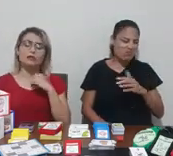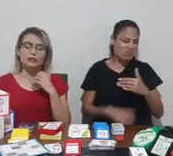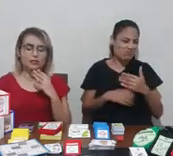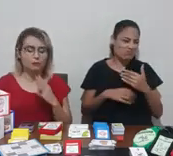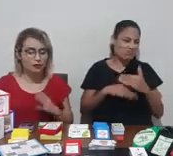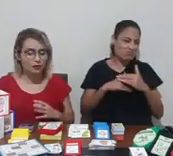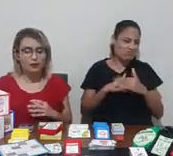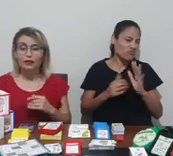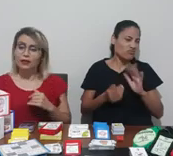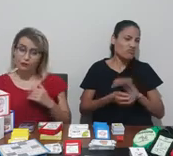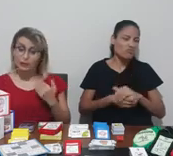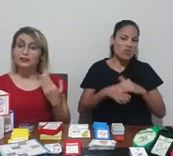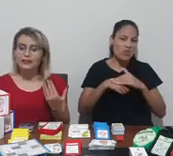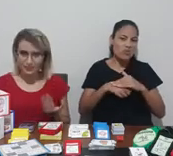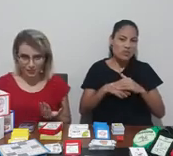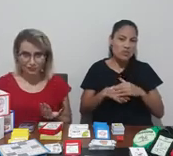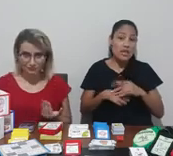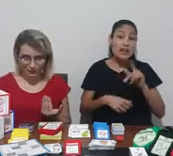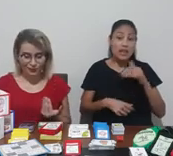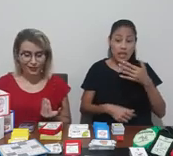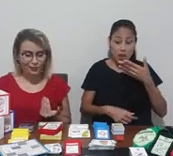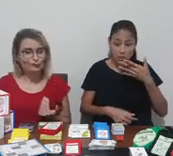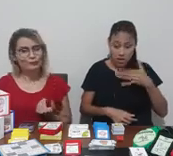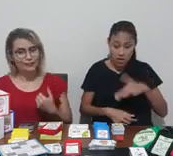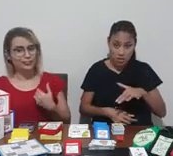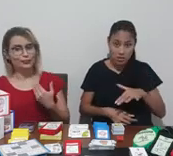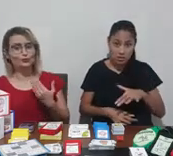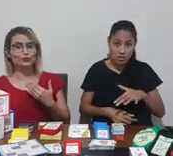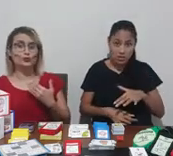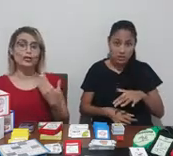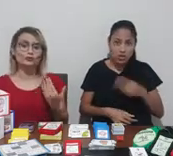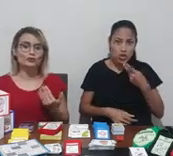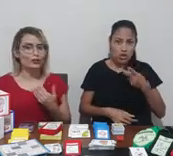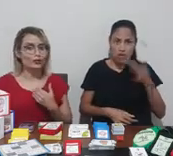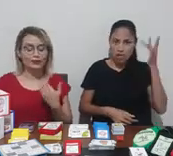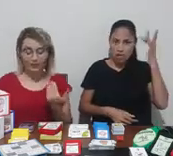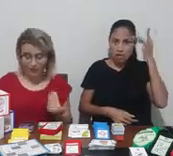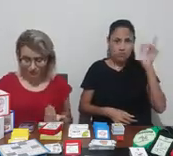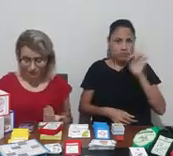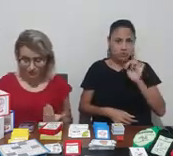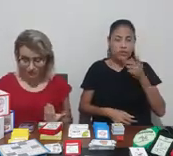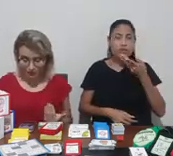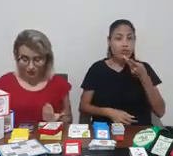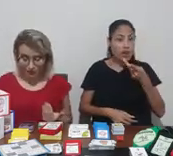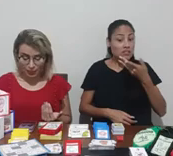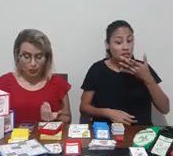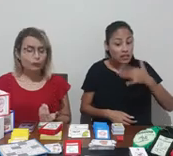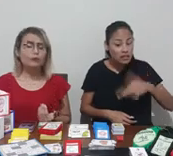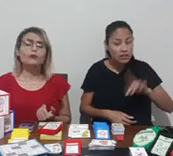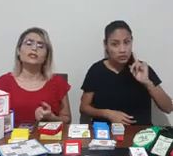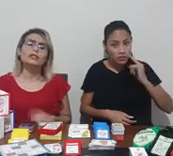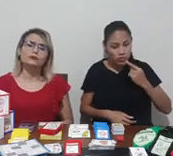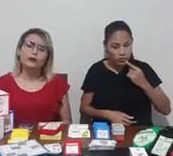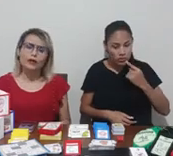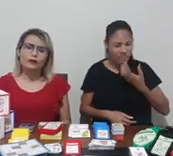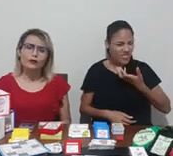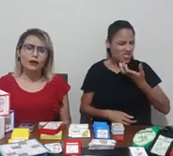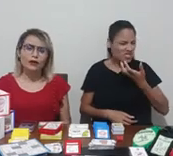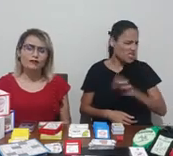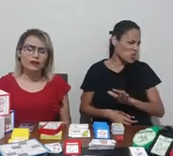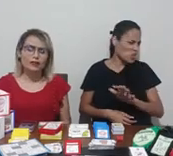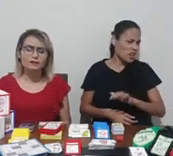não quer saber, e ele é uma criança, não é que eu estou falando aqui de um surdo adulto, ele é uma criança, então quando ele não quer